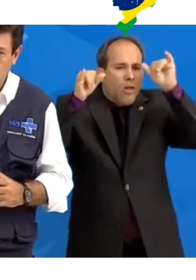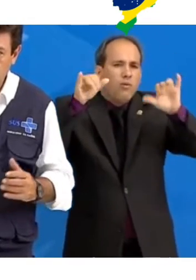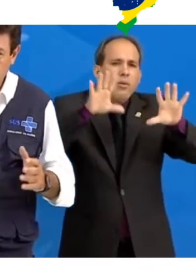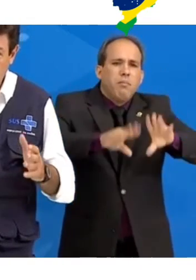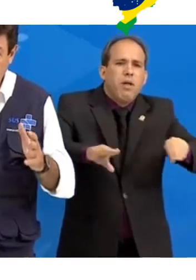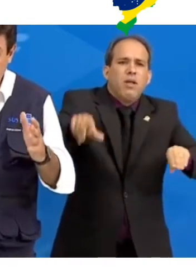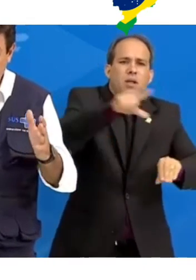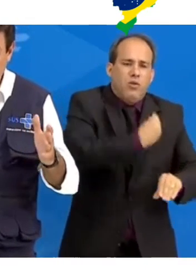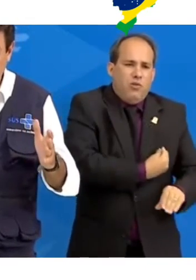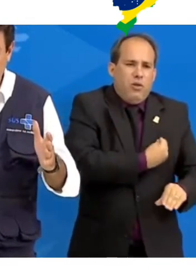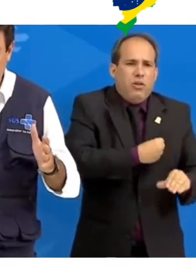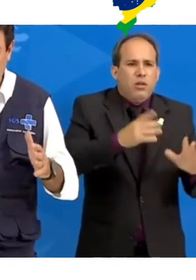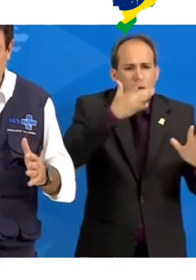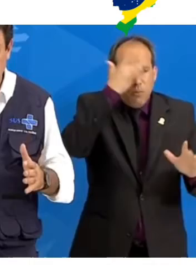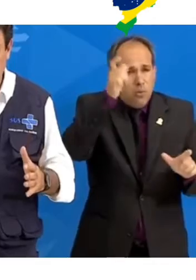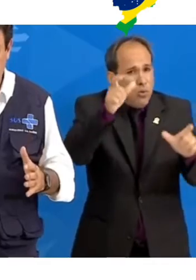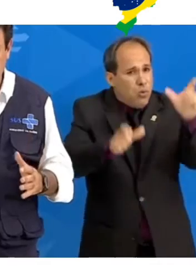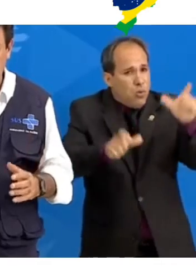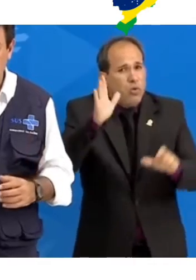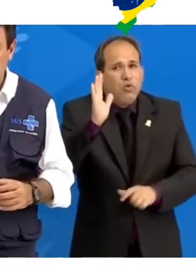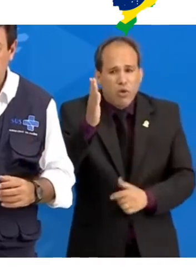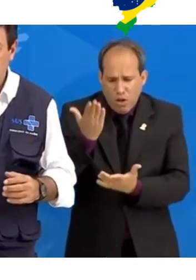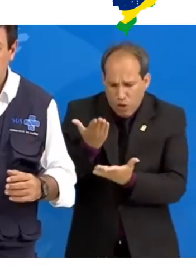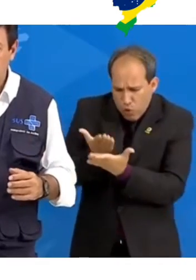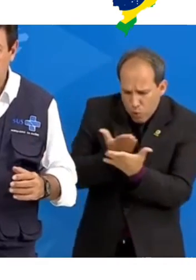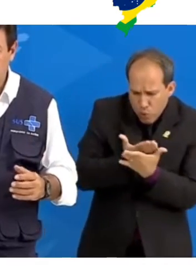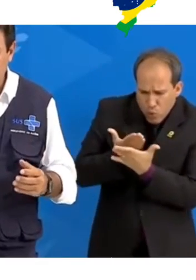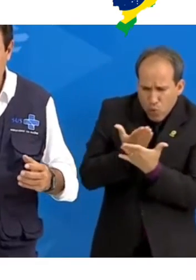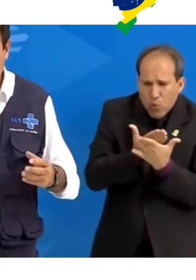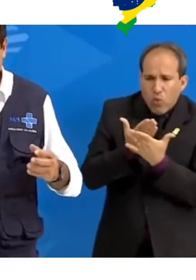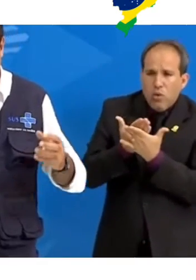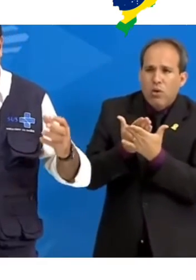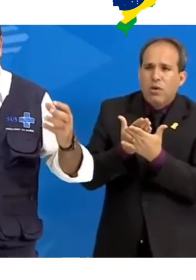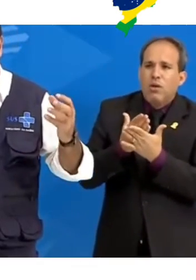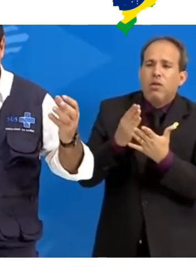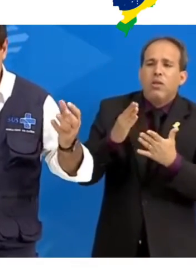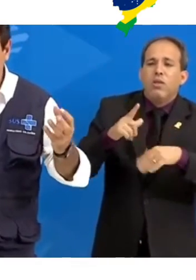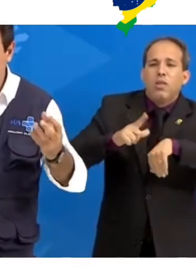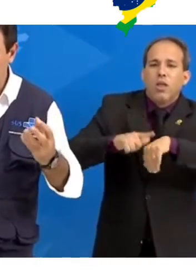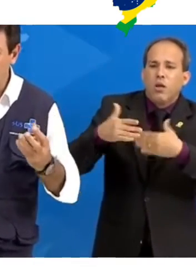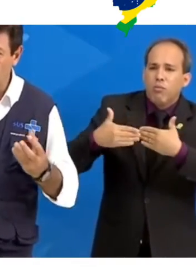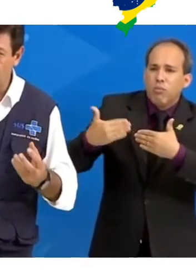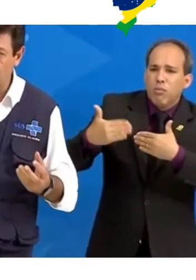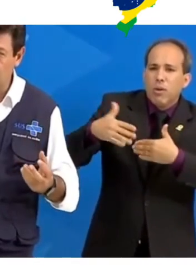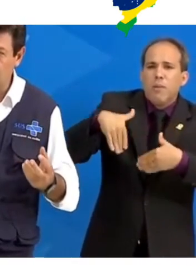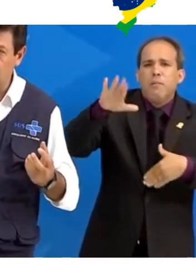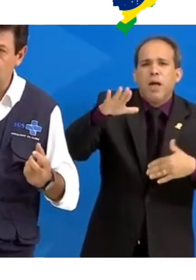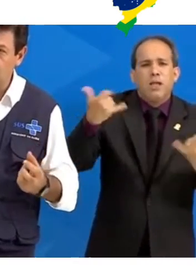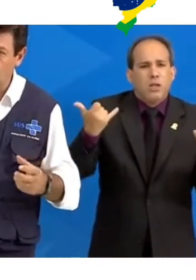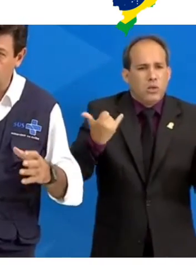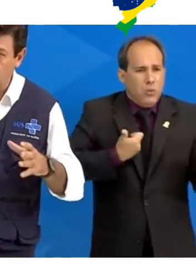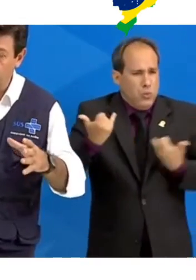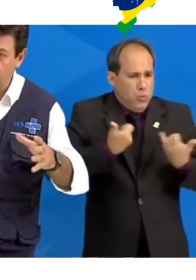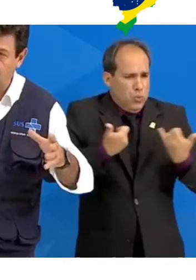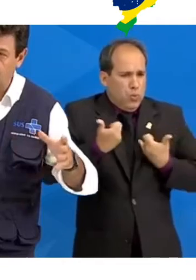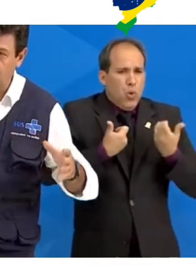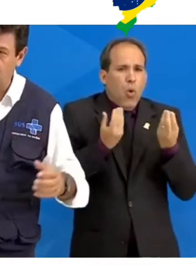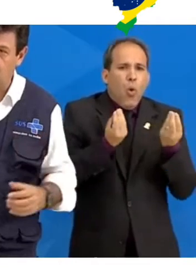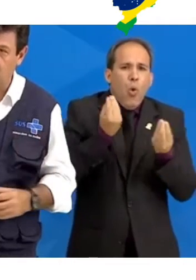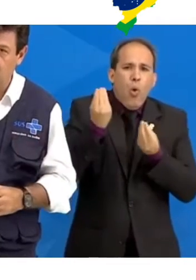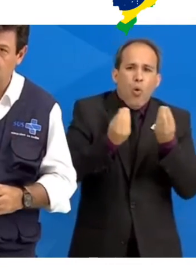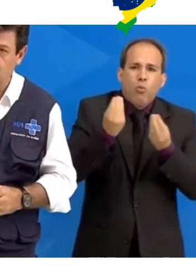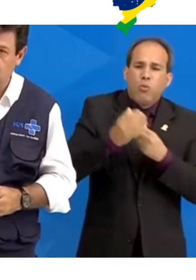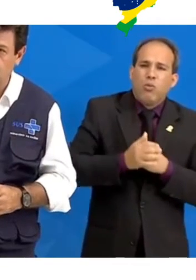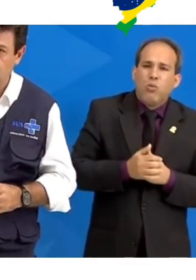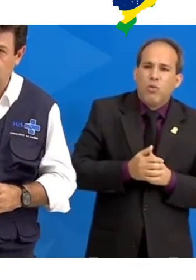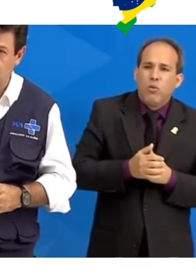Nós estamos estudando, estamos vendo, a cada hora a gente tem mais informação sobre o comportamento